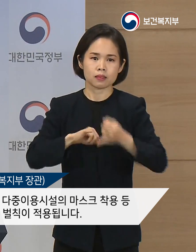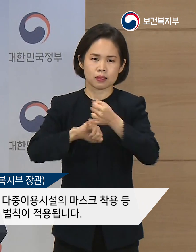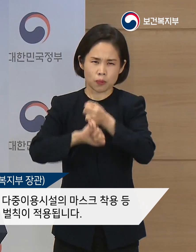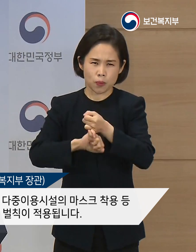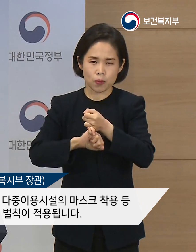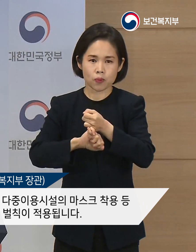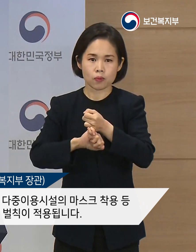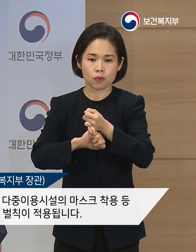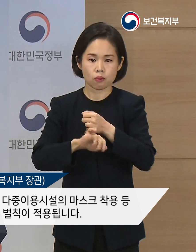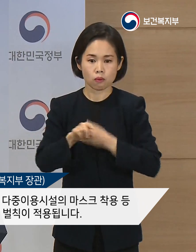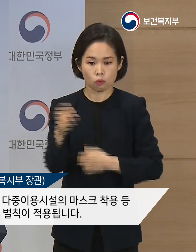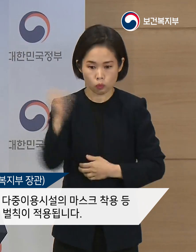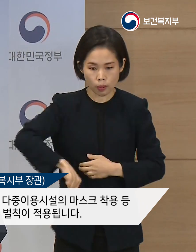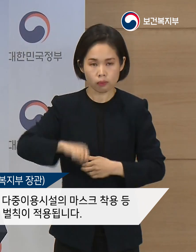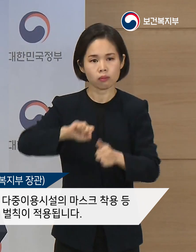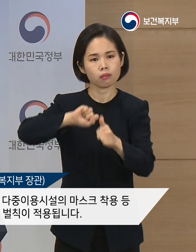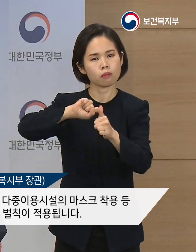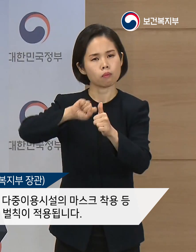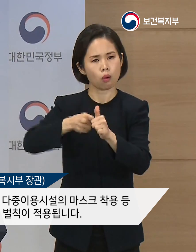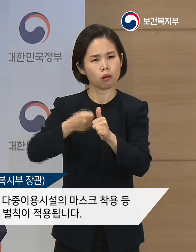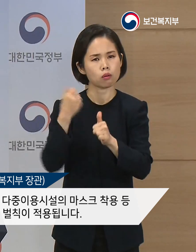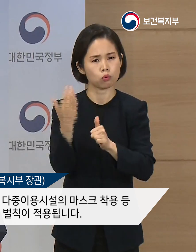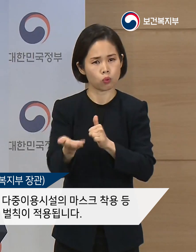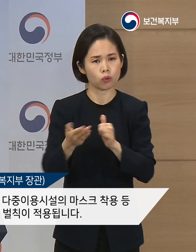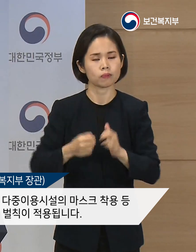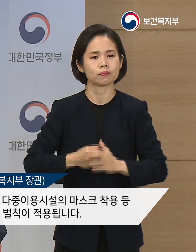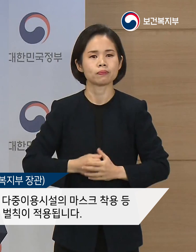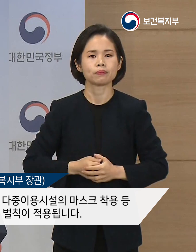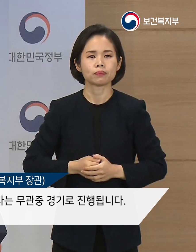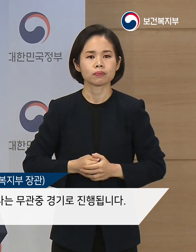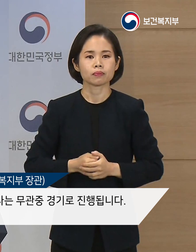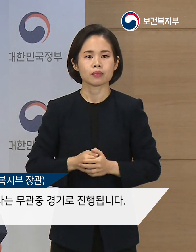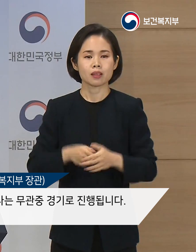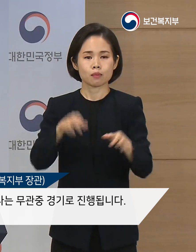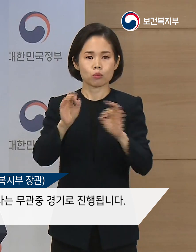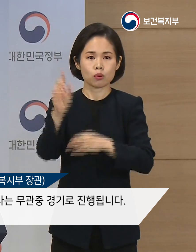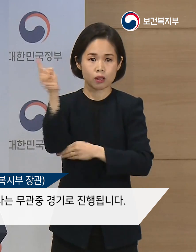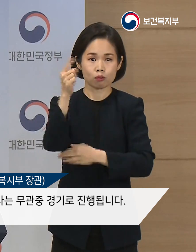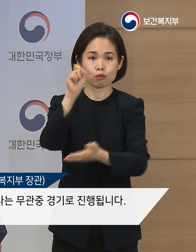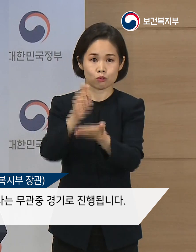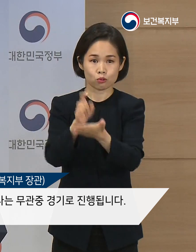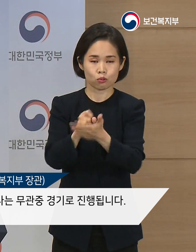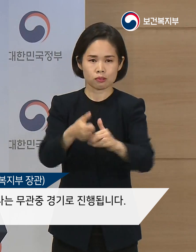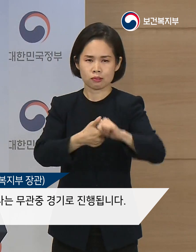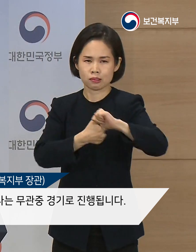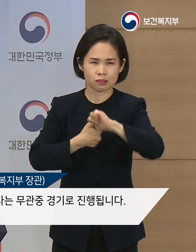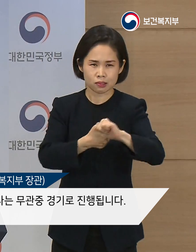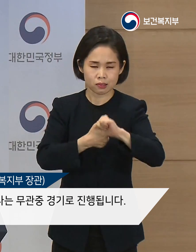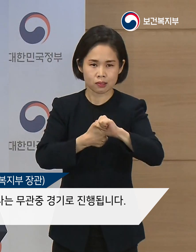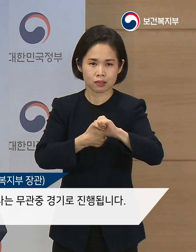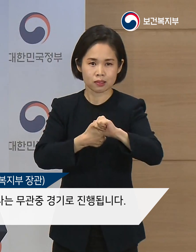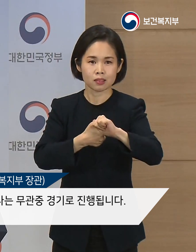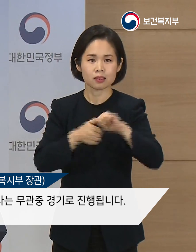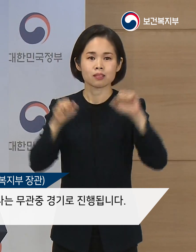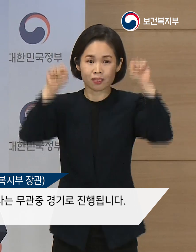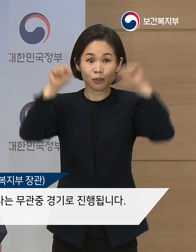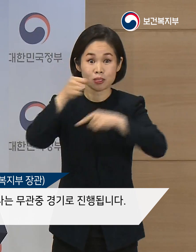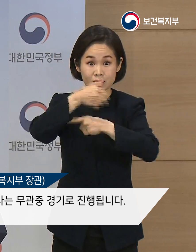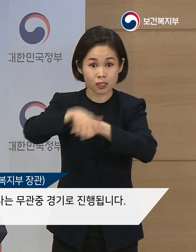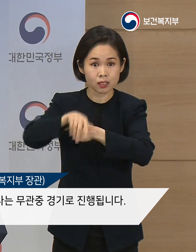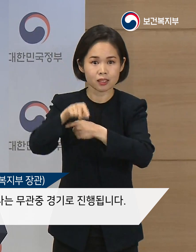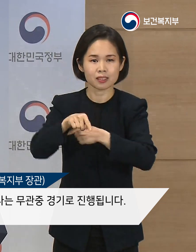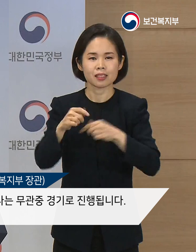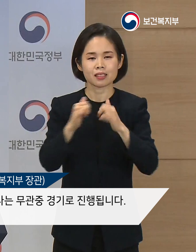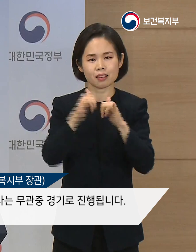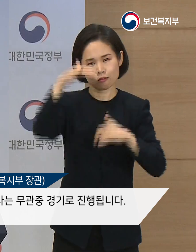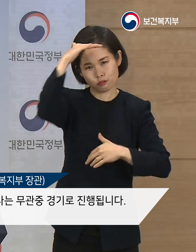계속 의무화되며 위반 시 벌칙이 적용됩니다. 프로야구, 축구, 씨름 경기 등 스포츠